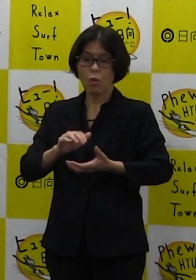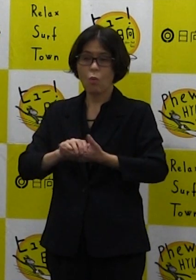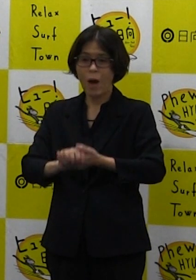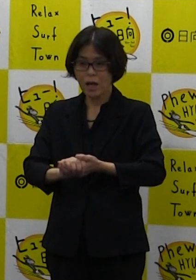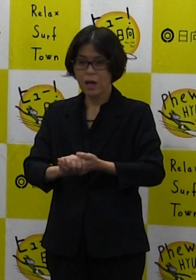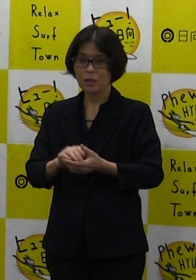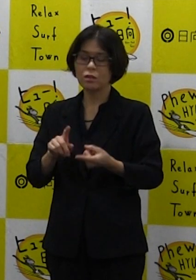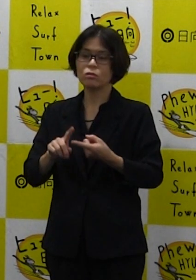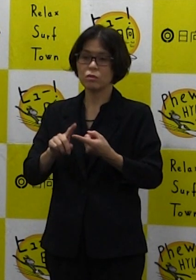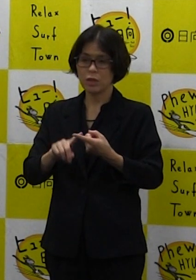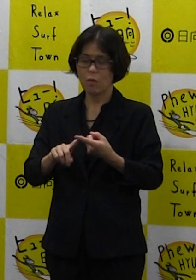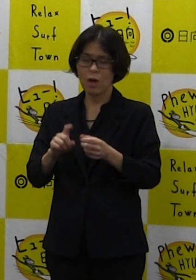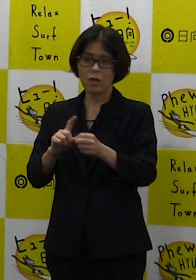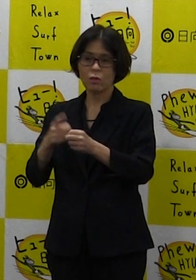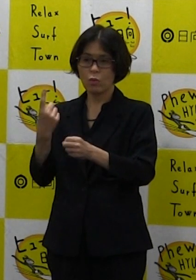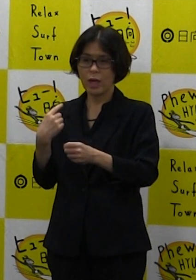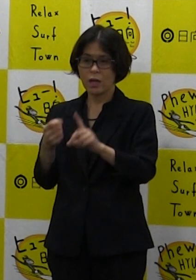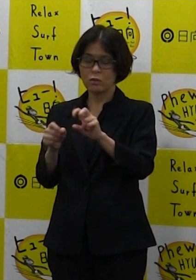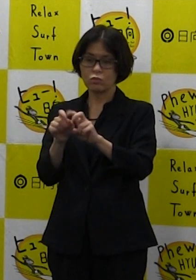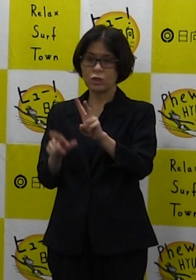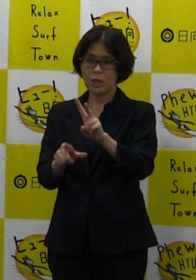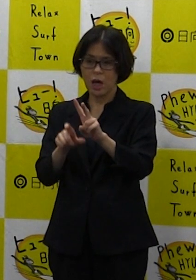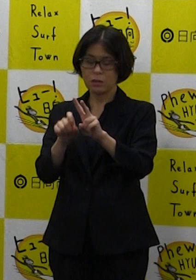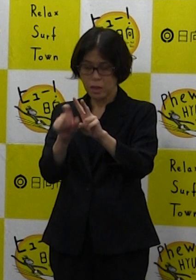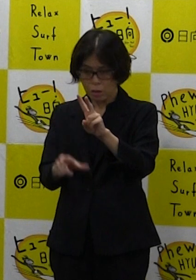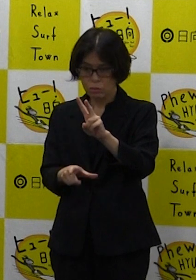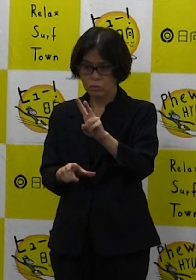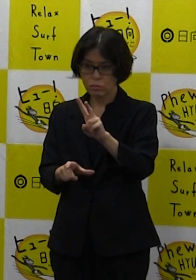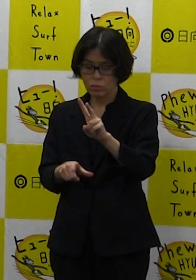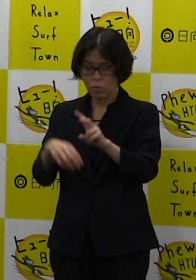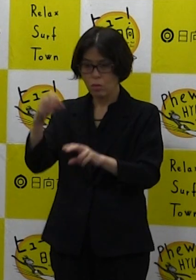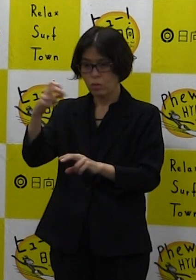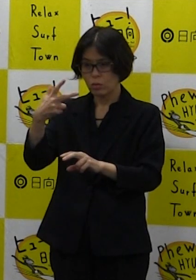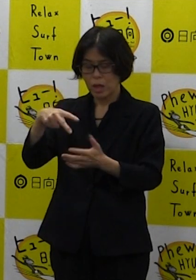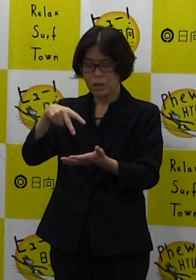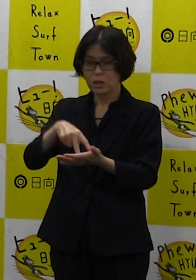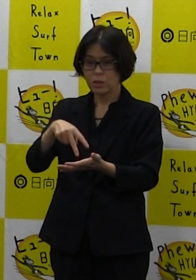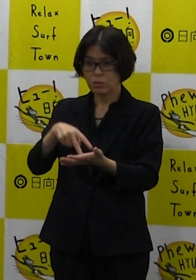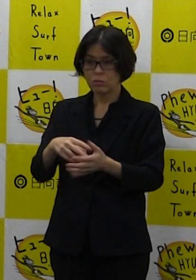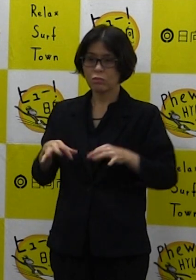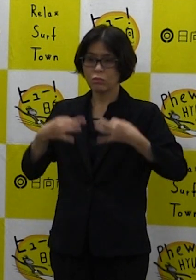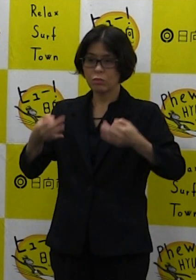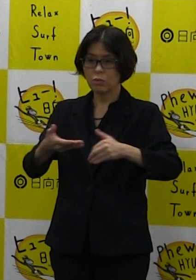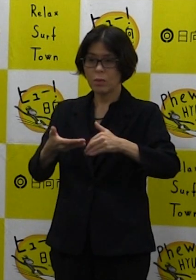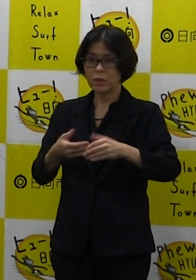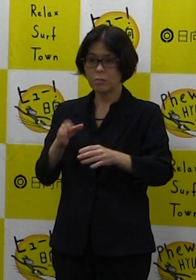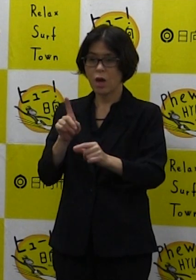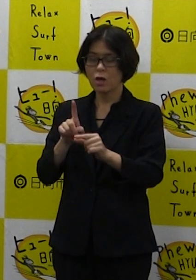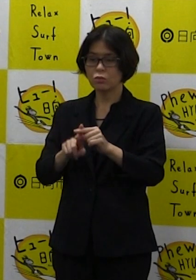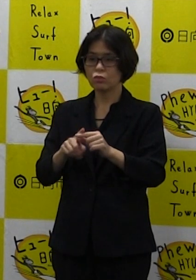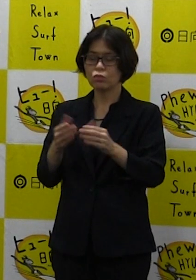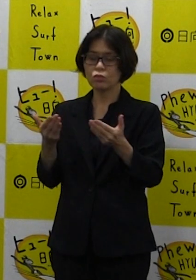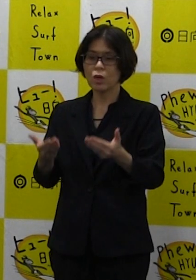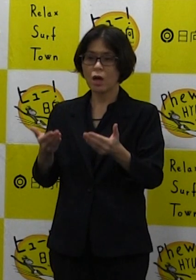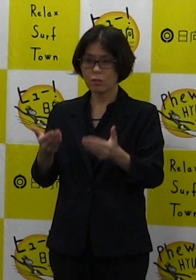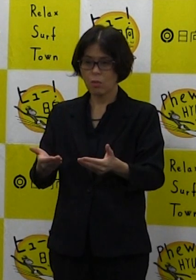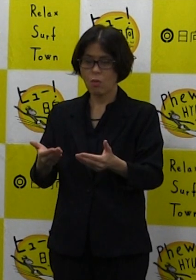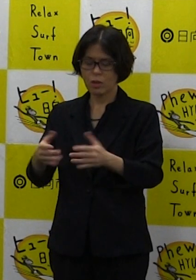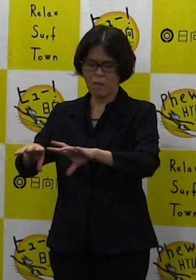は令和4年12月に発生した日向市立富島中学校